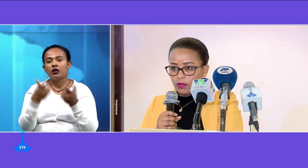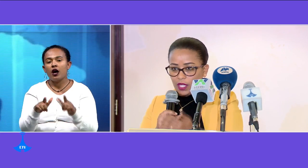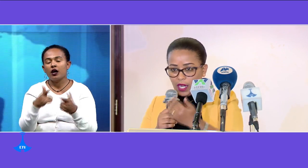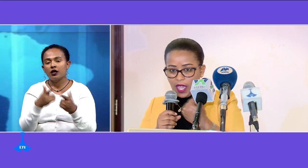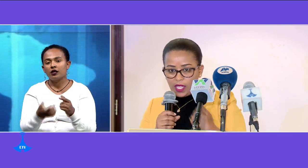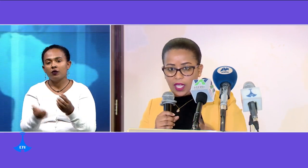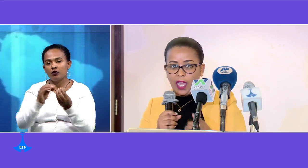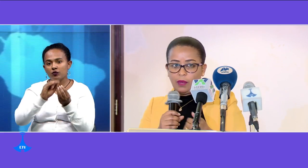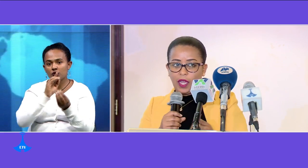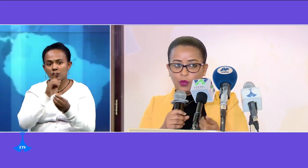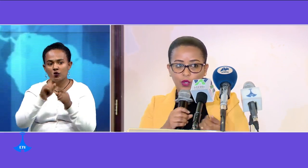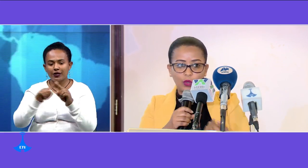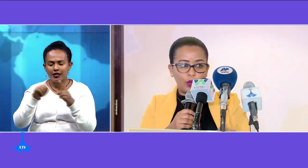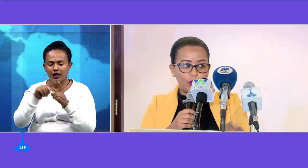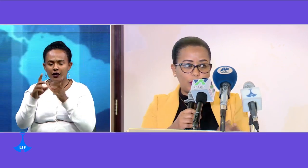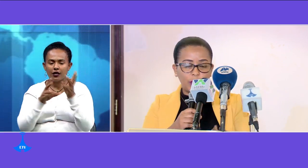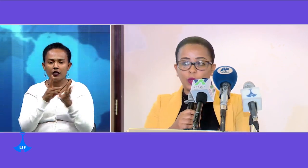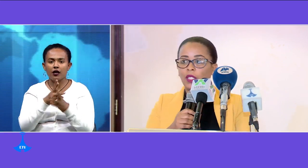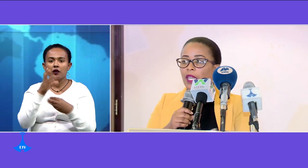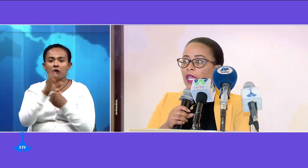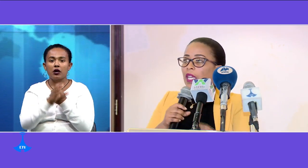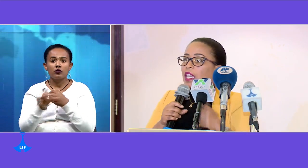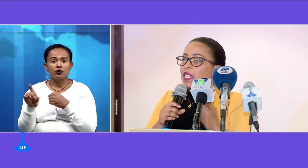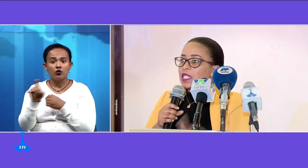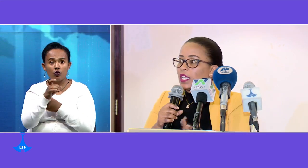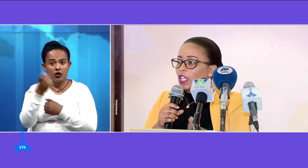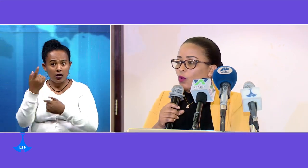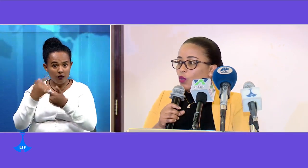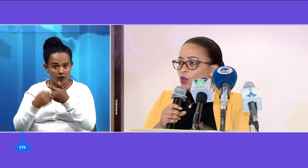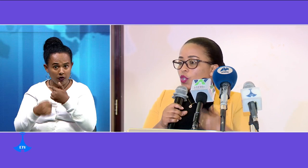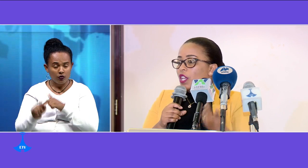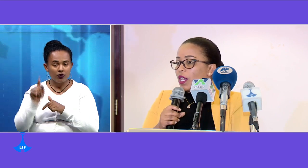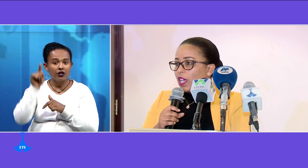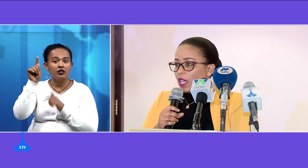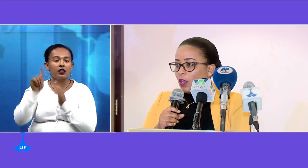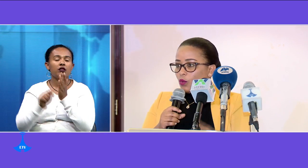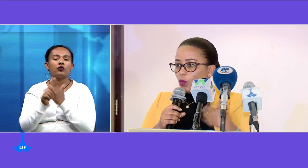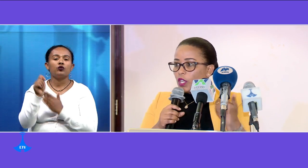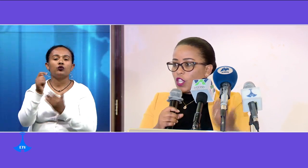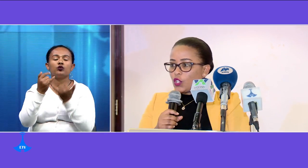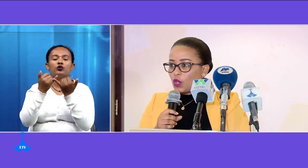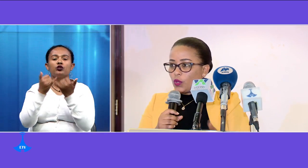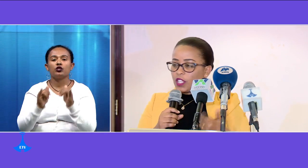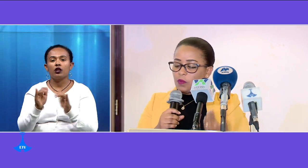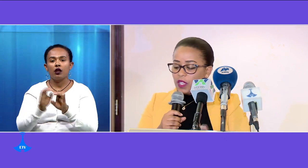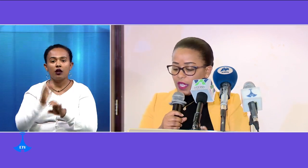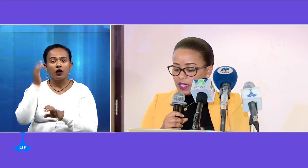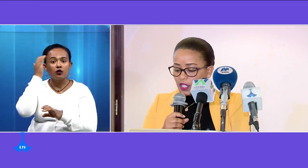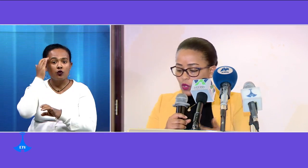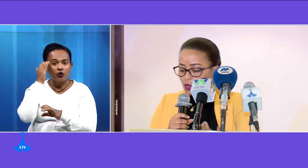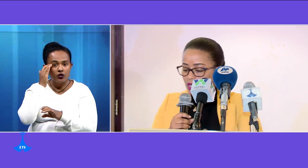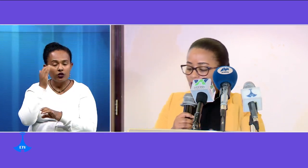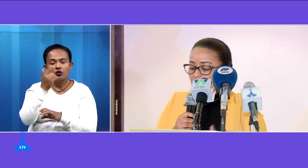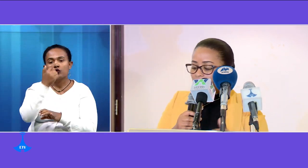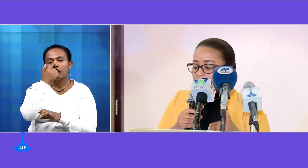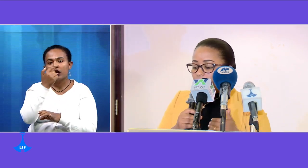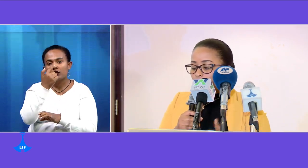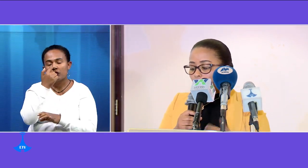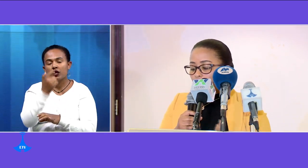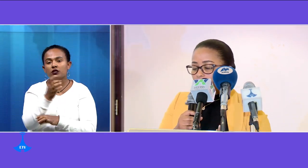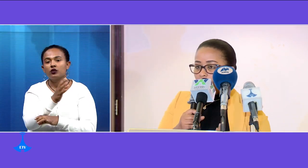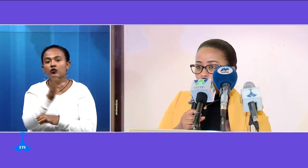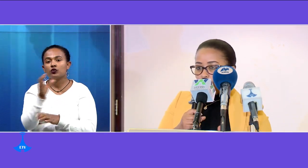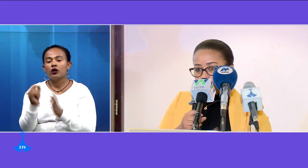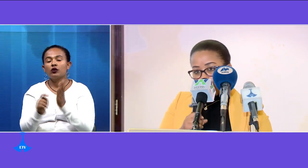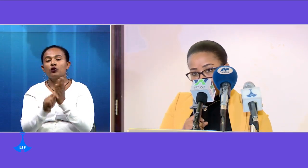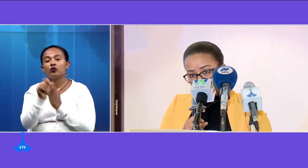ነው ከተለያየ የዓለም ሀገሮች ስለሆኑ የሚመጡት እነዛን ቴክኖሎጂዎች ሼር ያደርጋሉ ኖሌጃቸውን ኤክስፒሪየንሳቸውንና